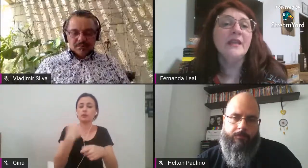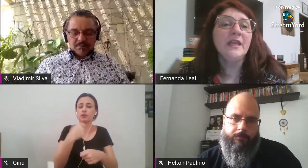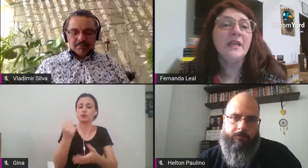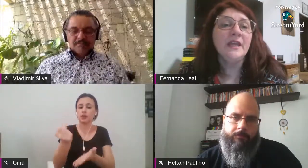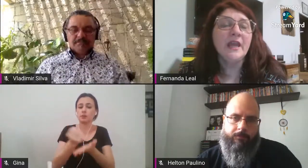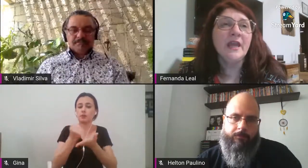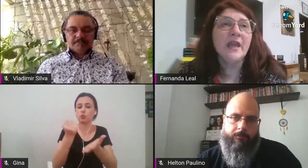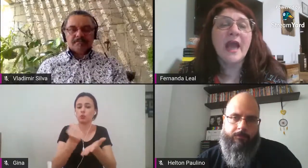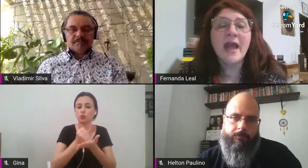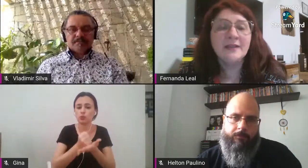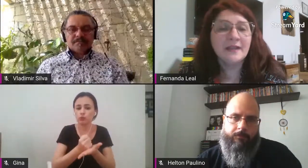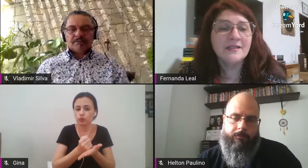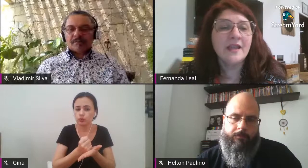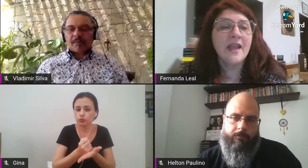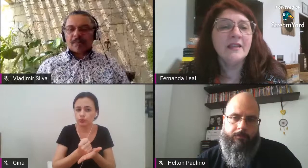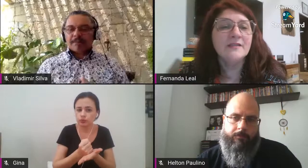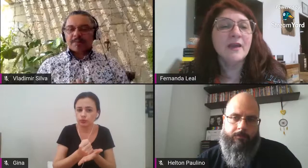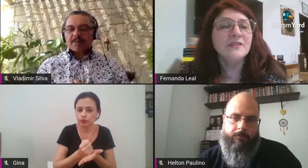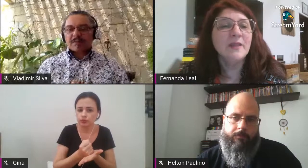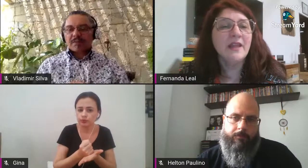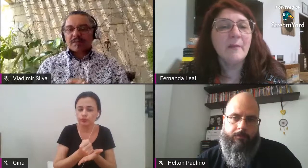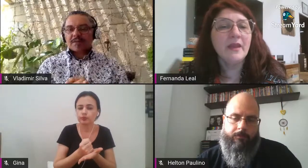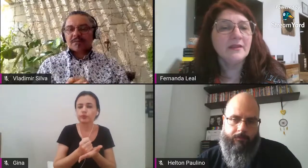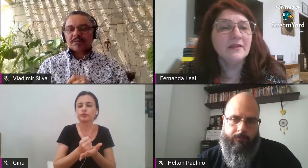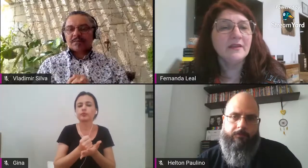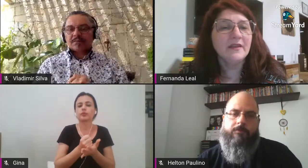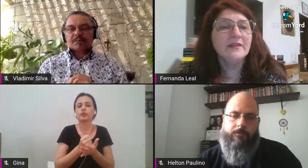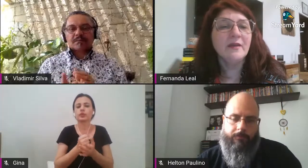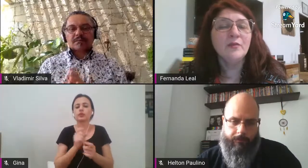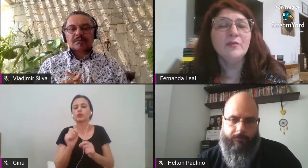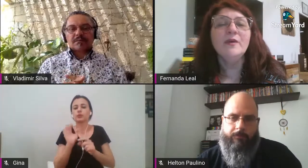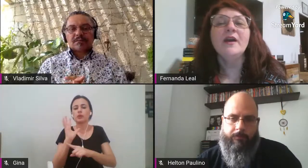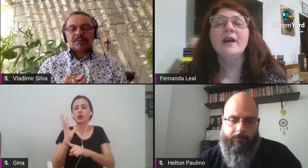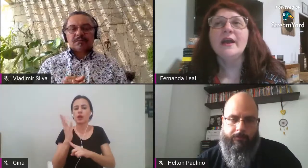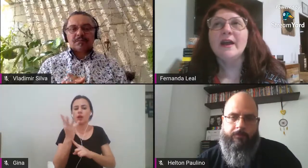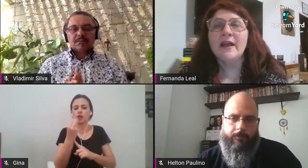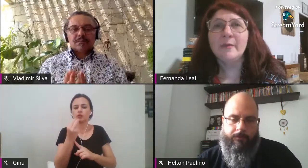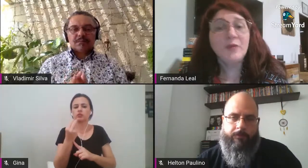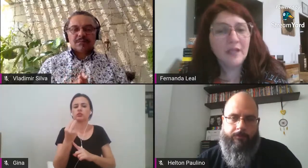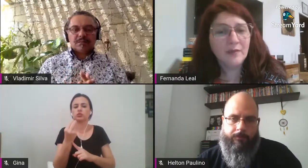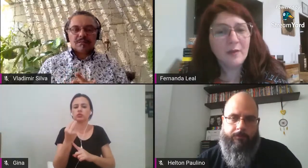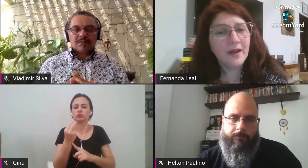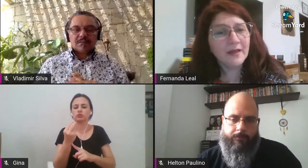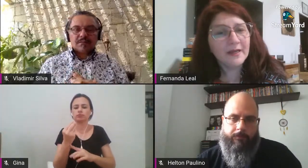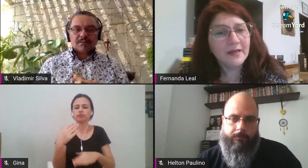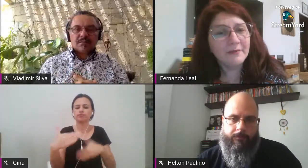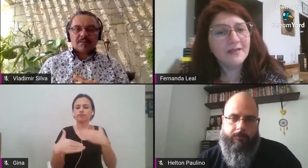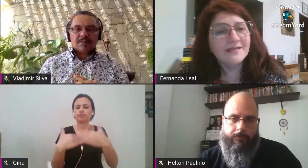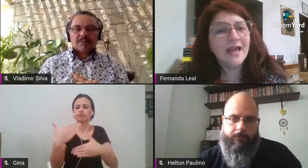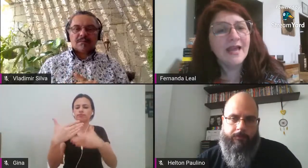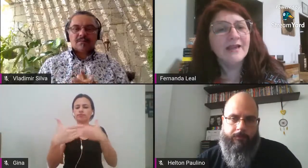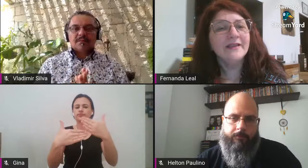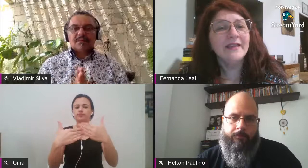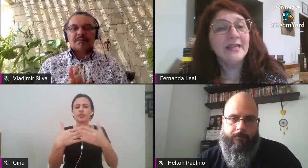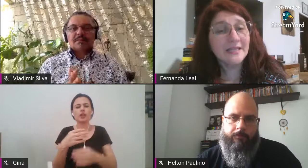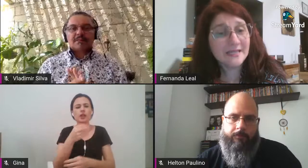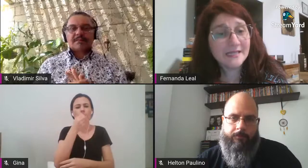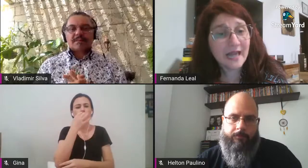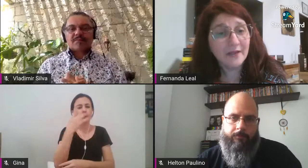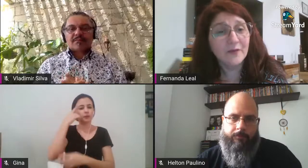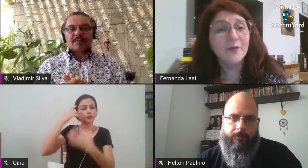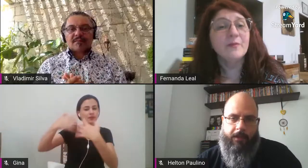para que a arte ela se realize mais plenamente. Então, é bonito, é bacana pensar e